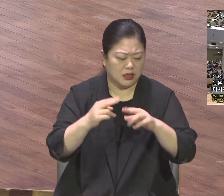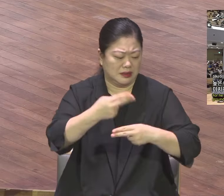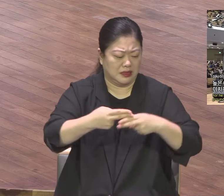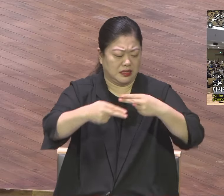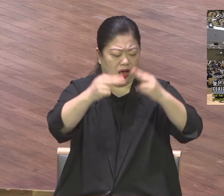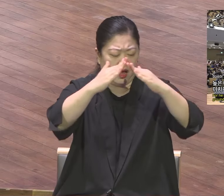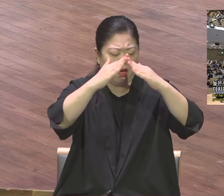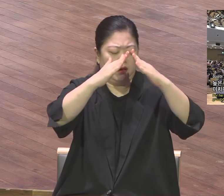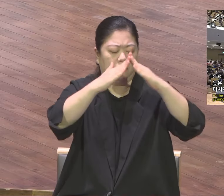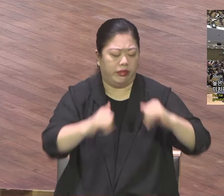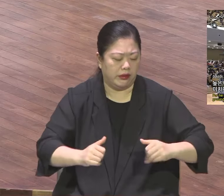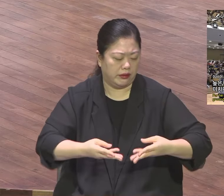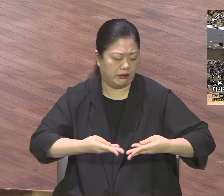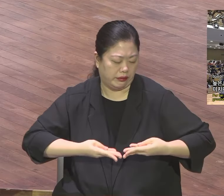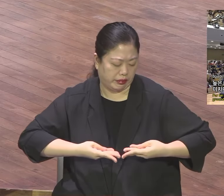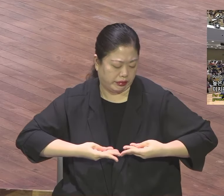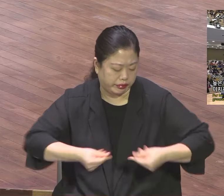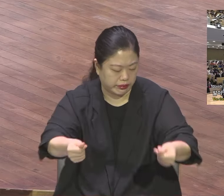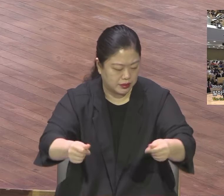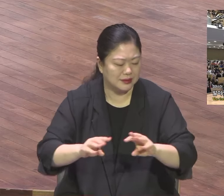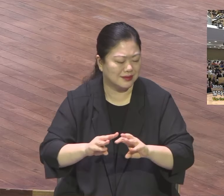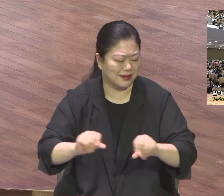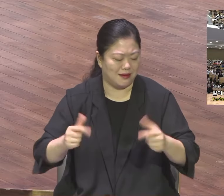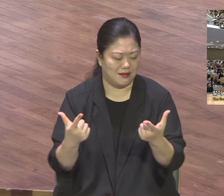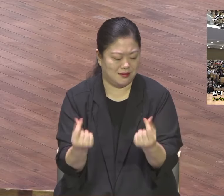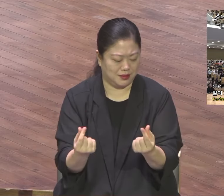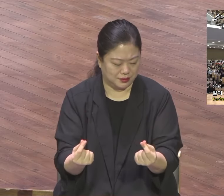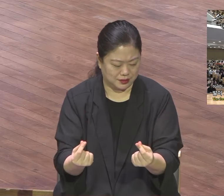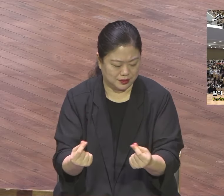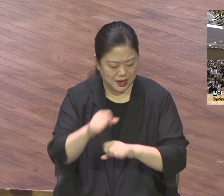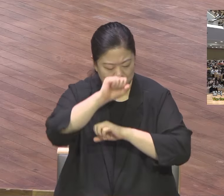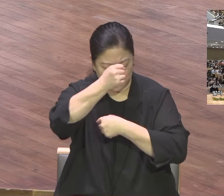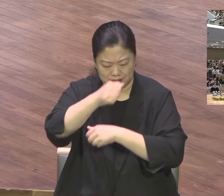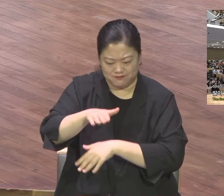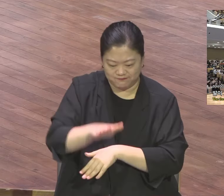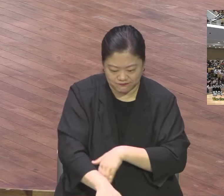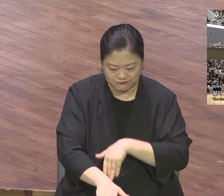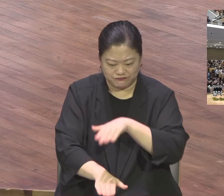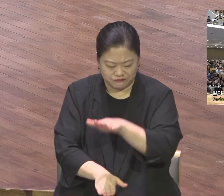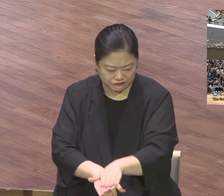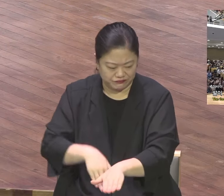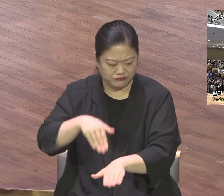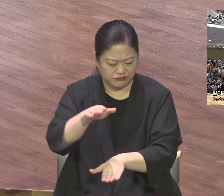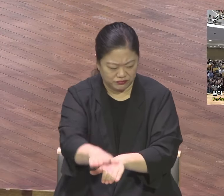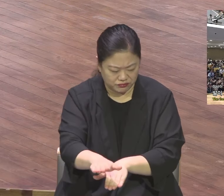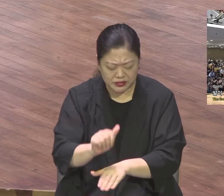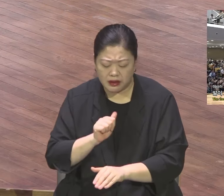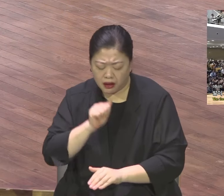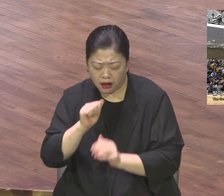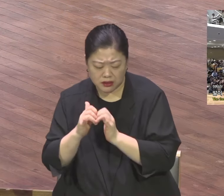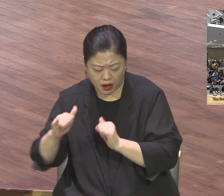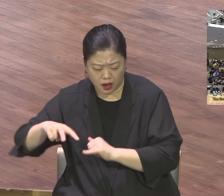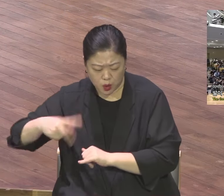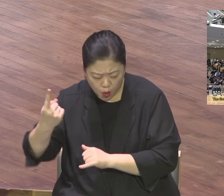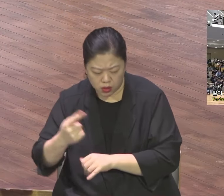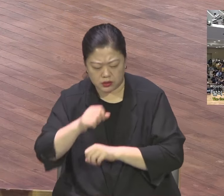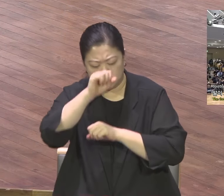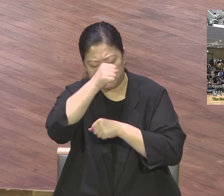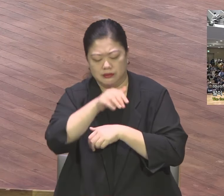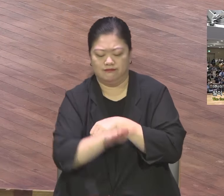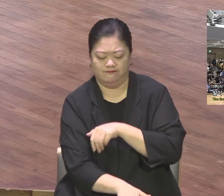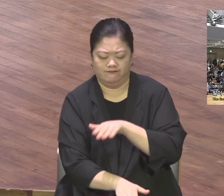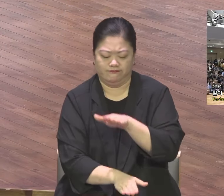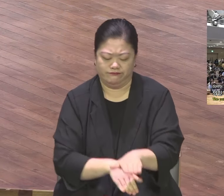땅에 엎으시되 진토에 미치게 하셨도다. 발이 그것을 밟으리니 곧 빈궁한 자의 발과 곤핍한